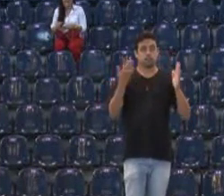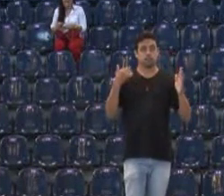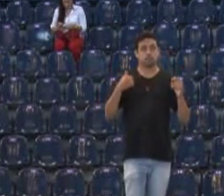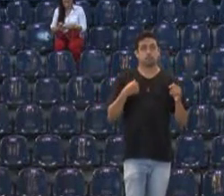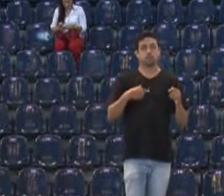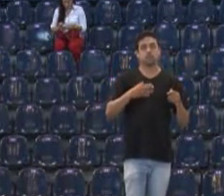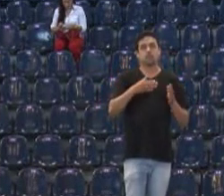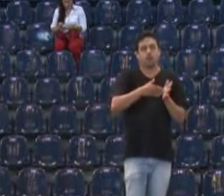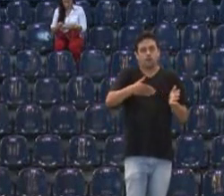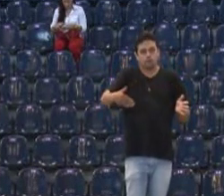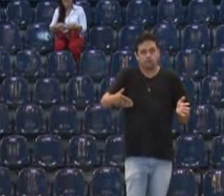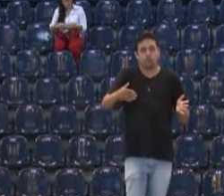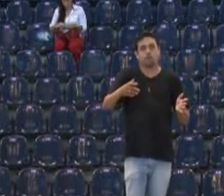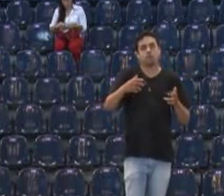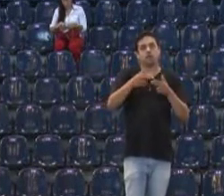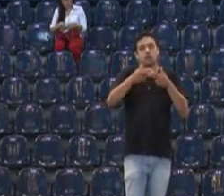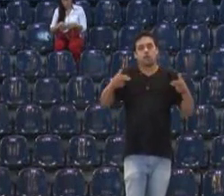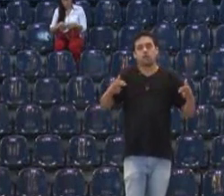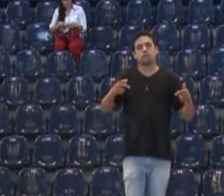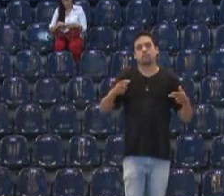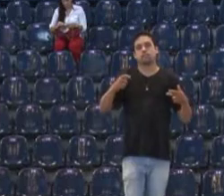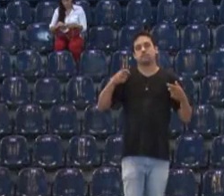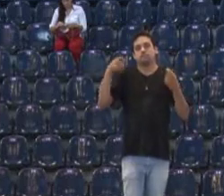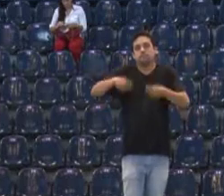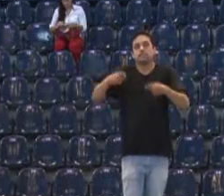a fome é algo imprescindível no Brasil.